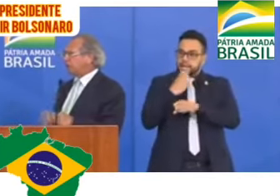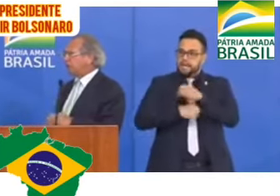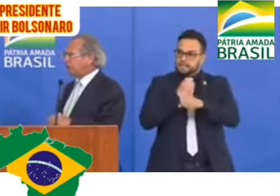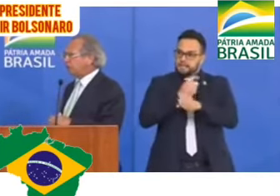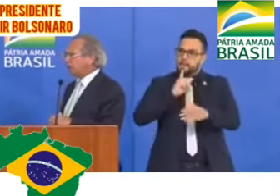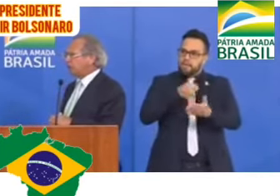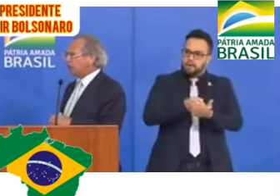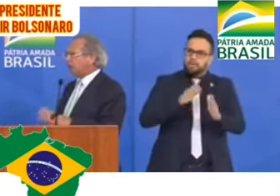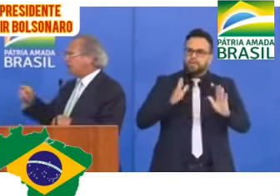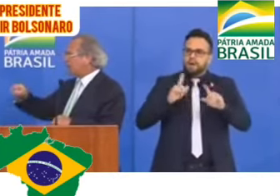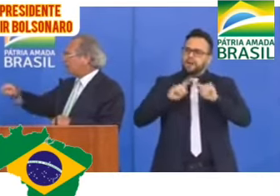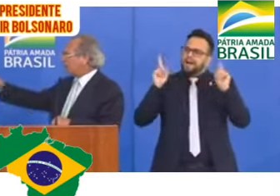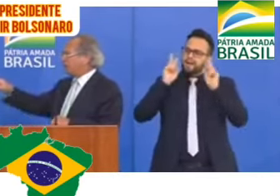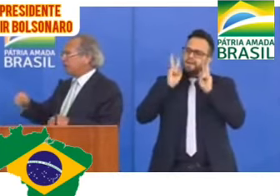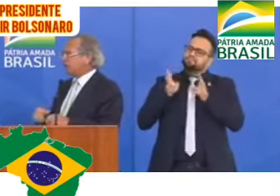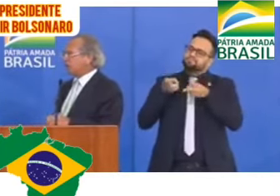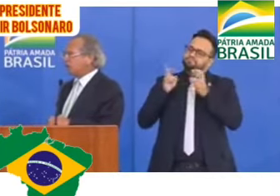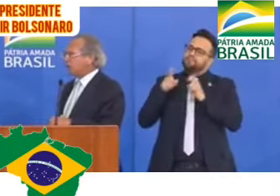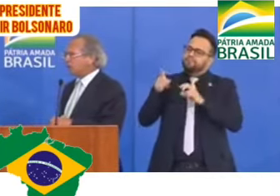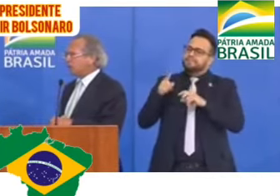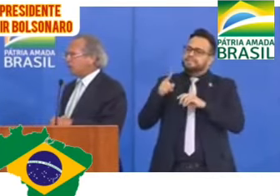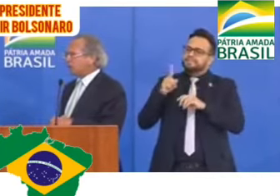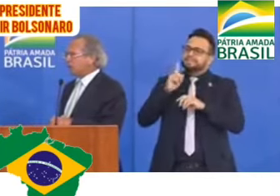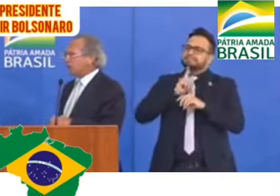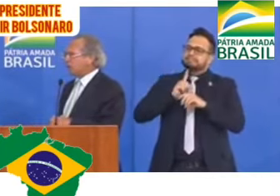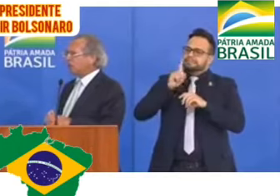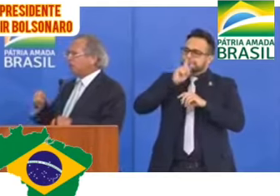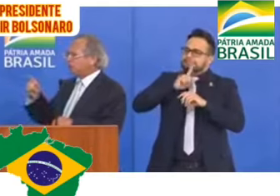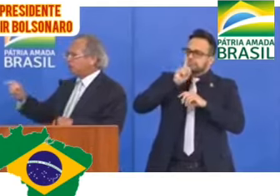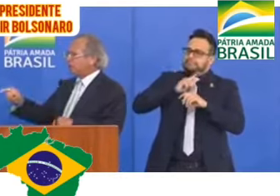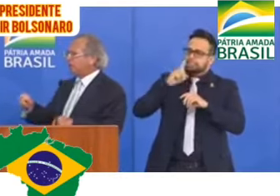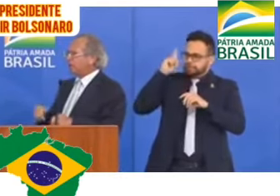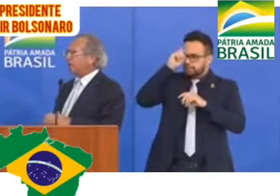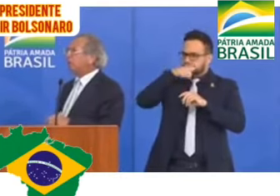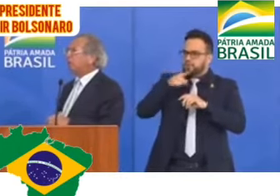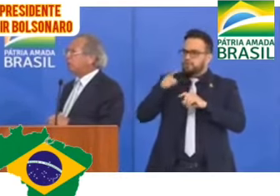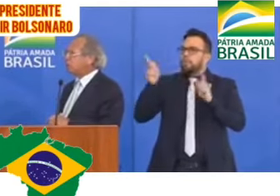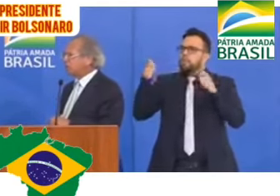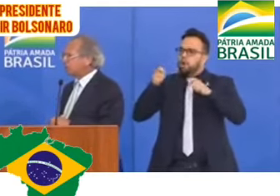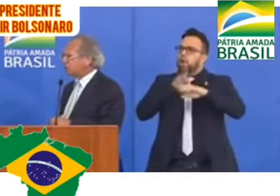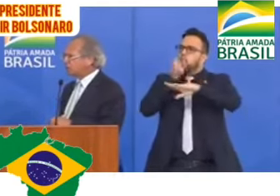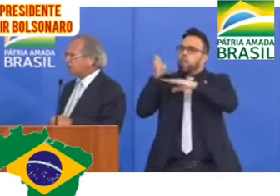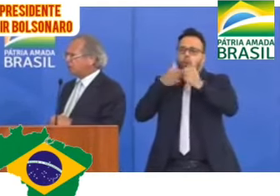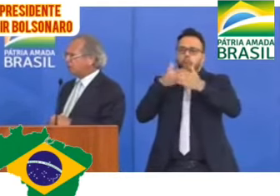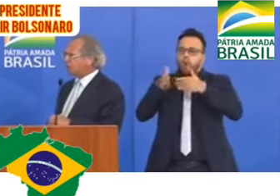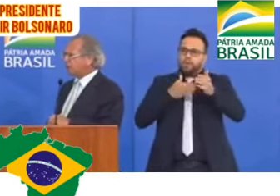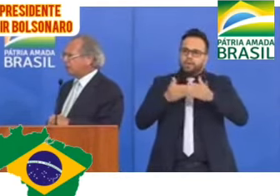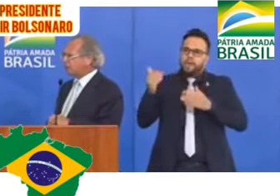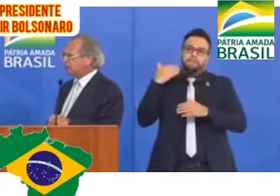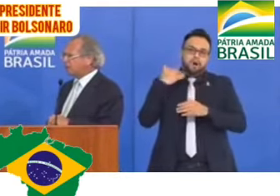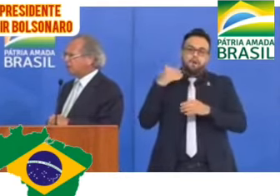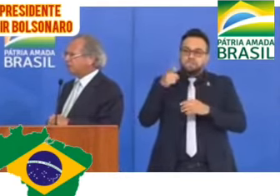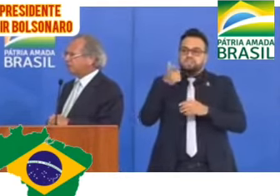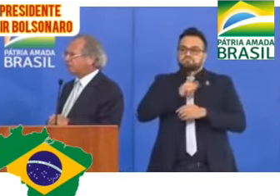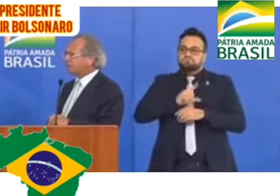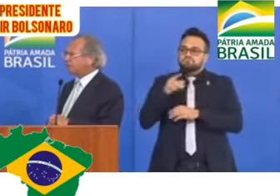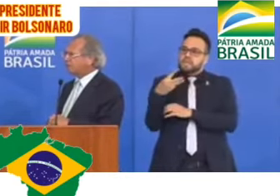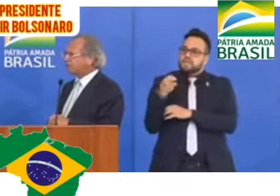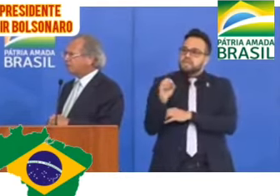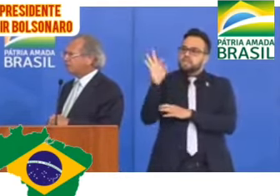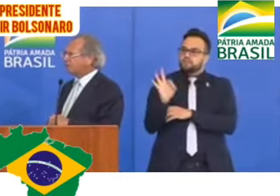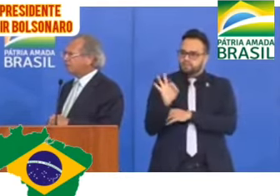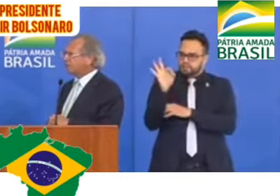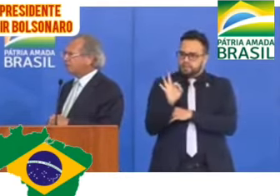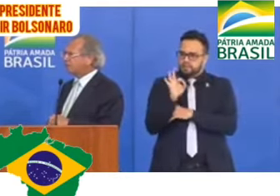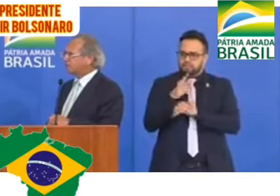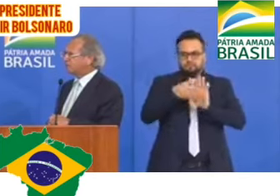vendo que você está com dificuldade agora. Pode passar em qualquer banco e você pode pegar até 30% do seu faturamento mensal,